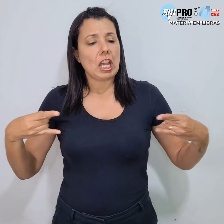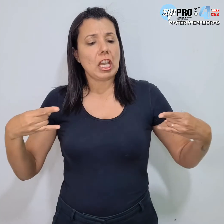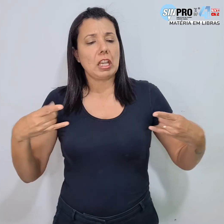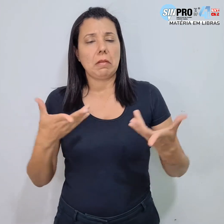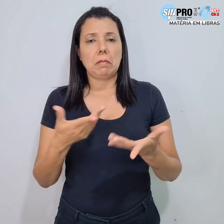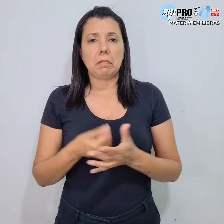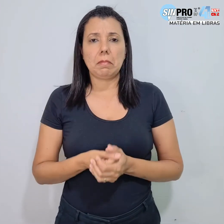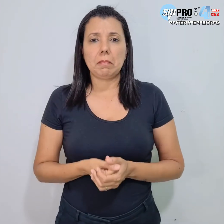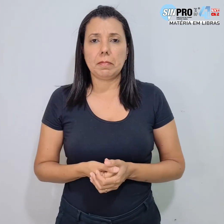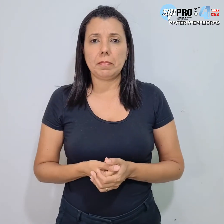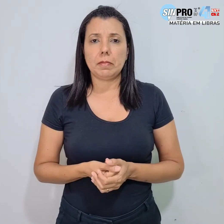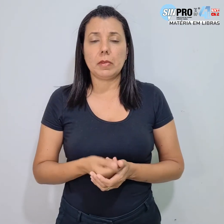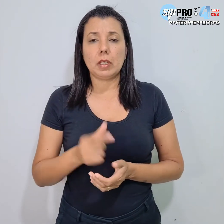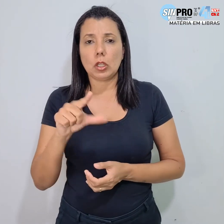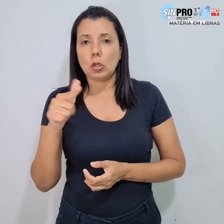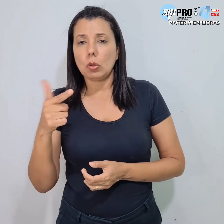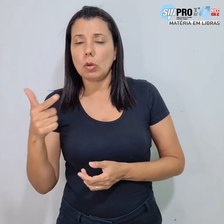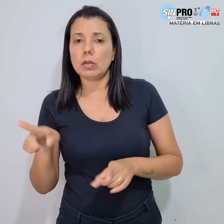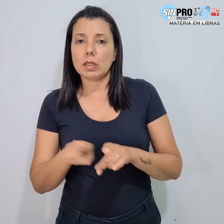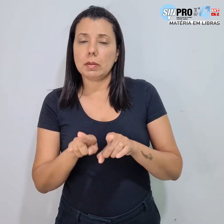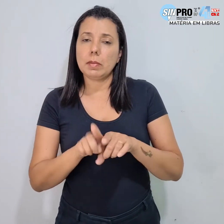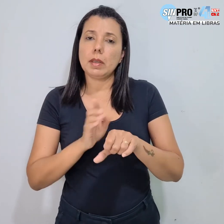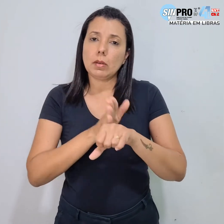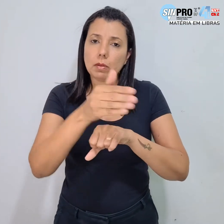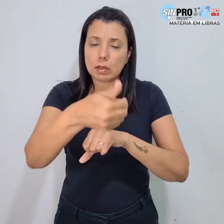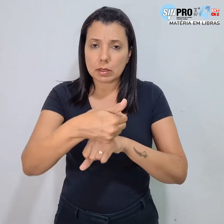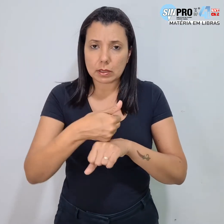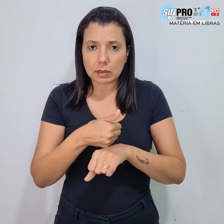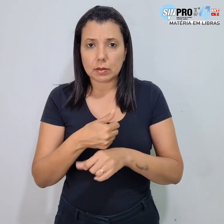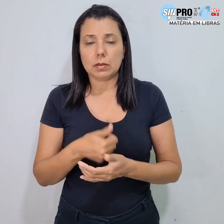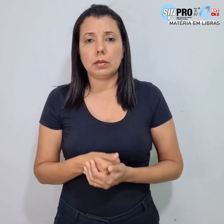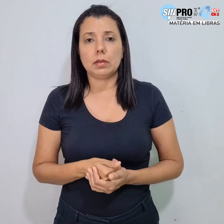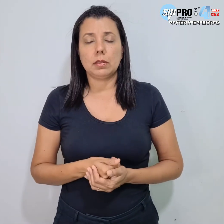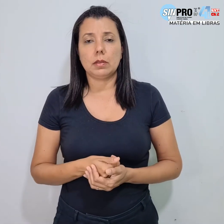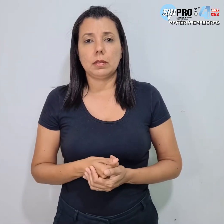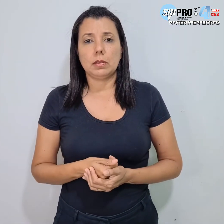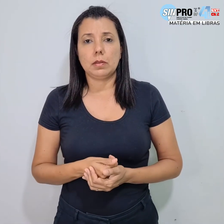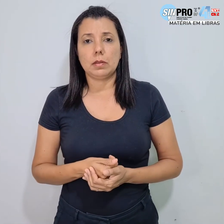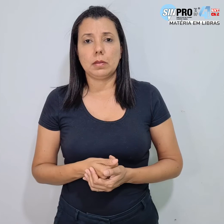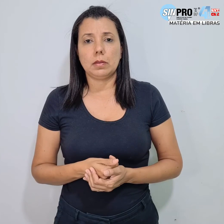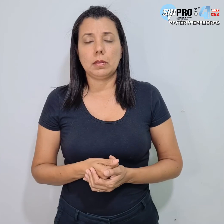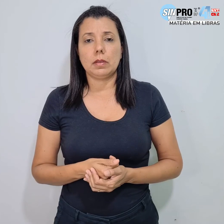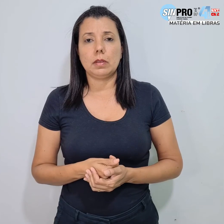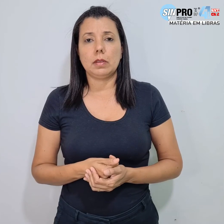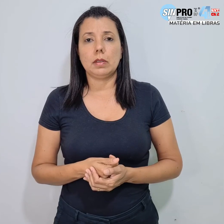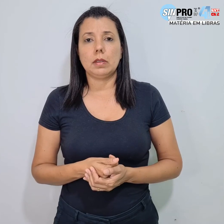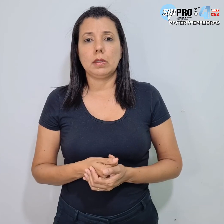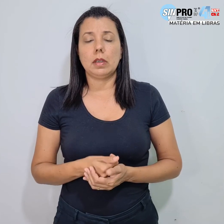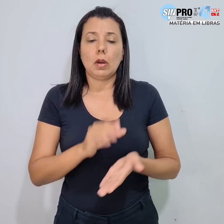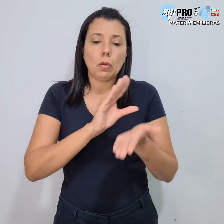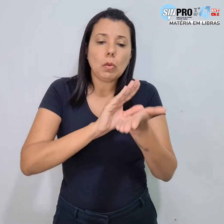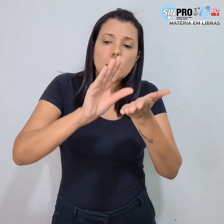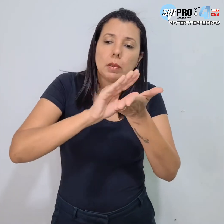vouchers e outros meios de acesso ao orçamento